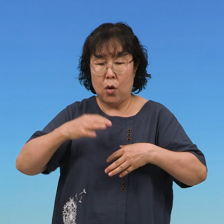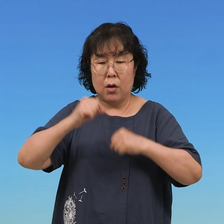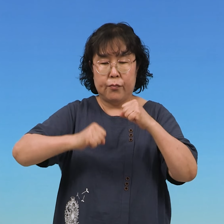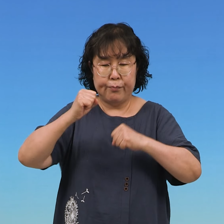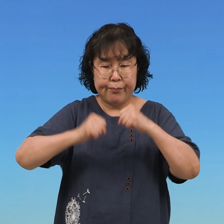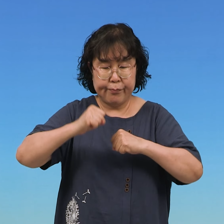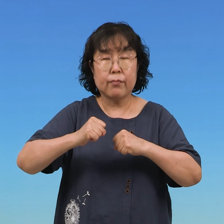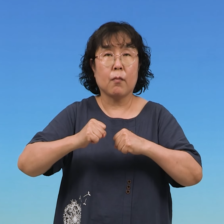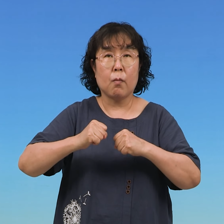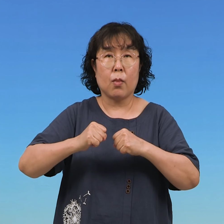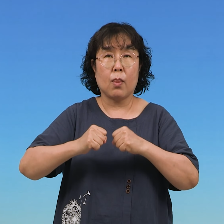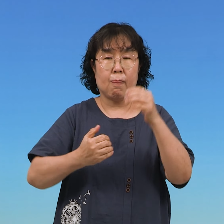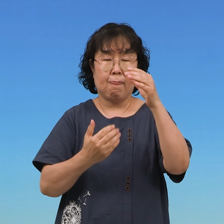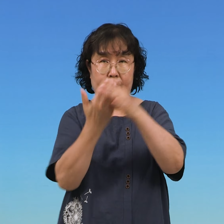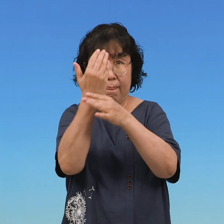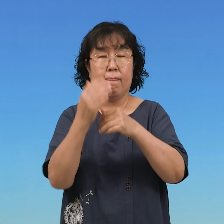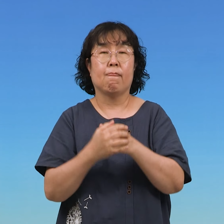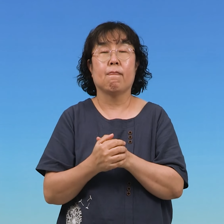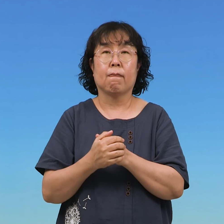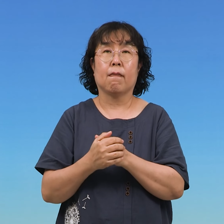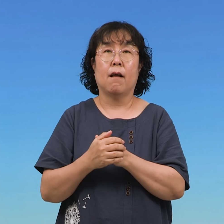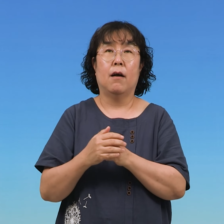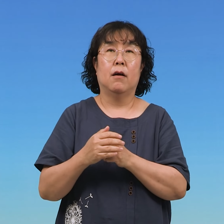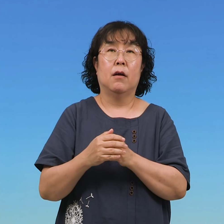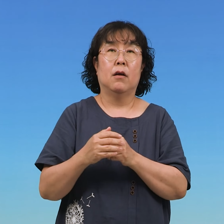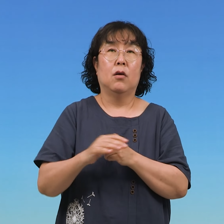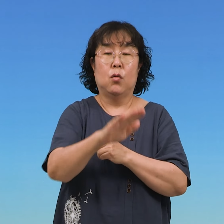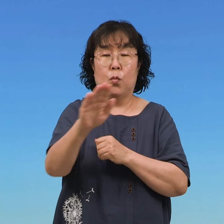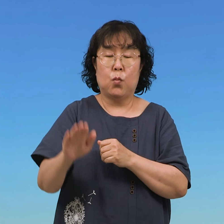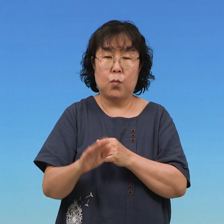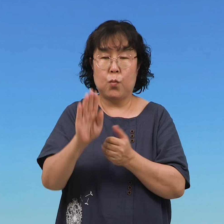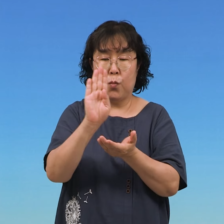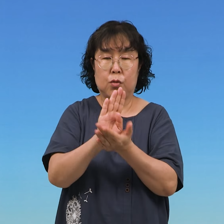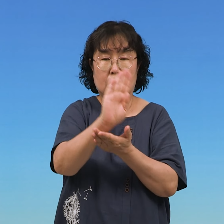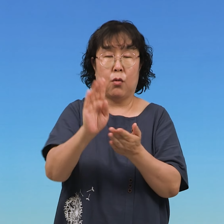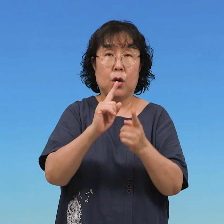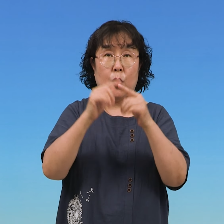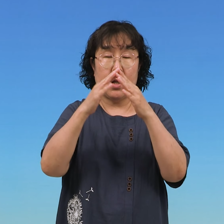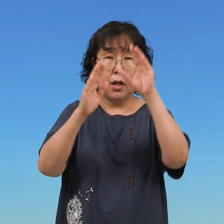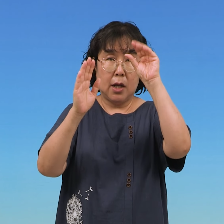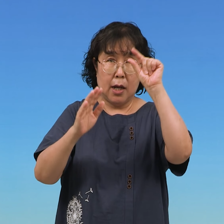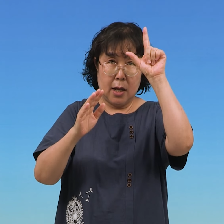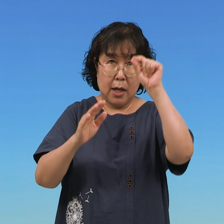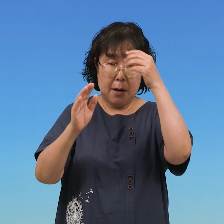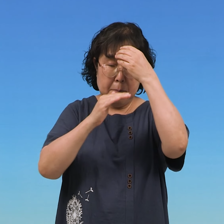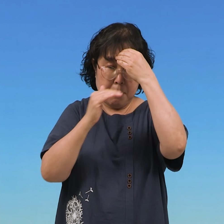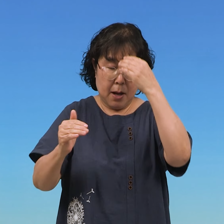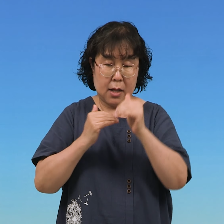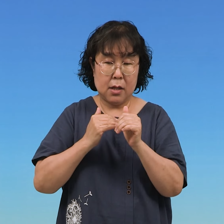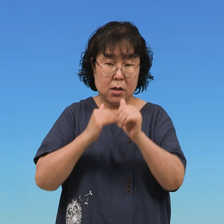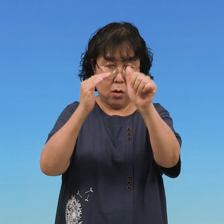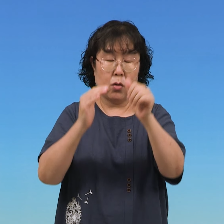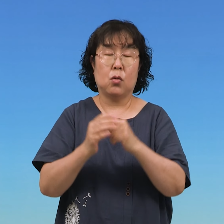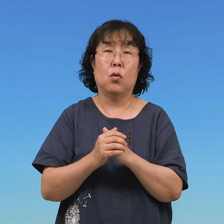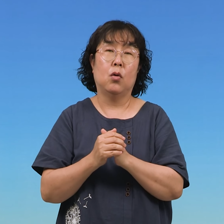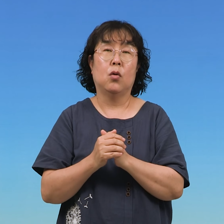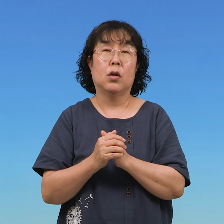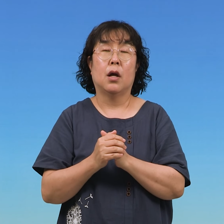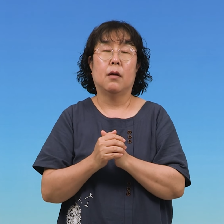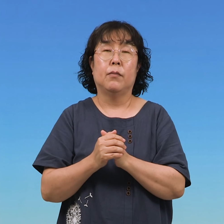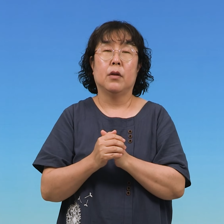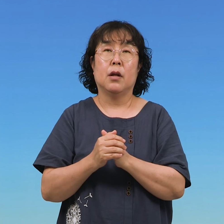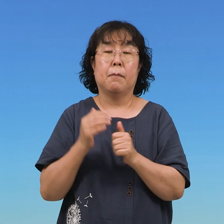역사가 일어났습니다. 이제 저희 교회에서는 글자 그대로 1만 명 이상의 성도들이 파송받아 적어내신 숫자가